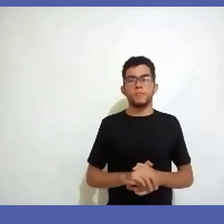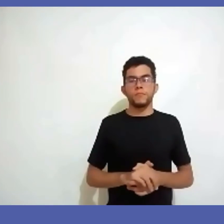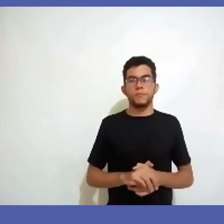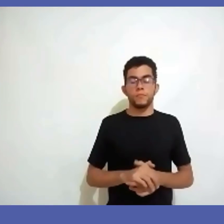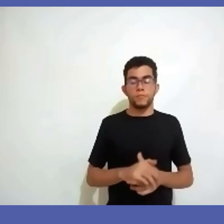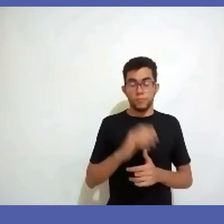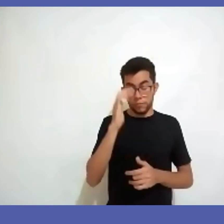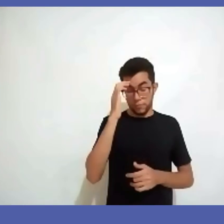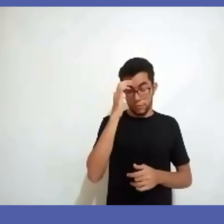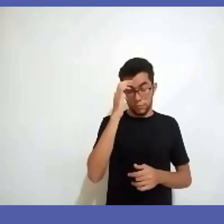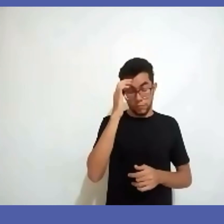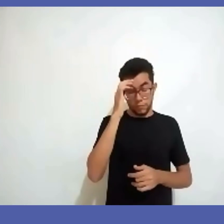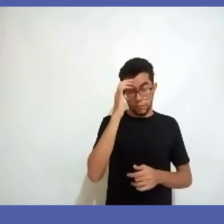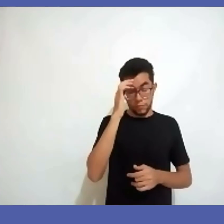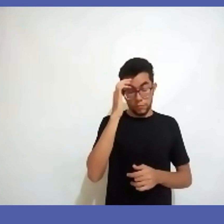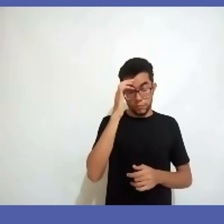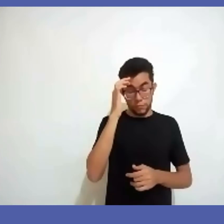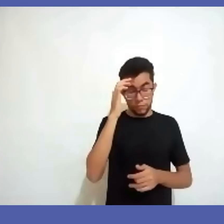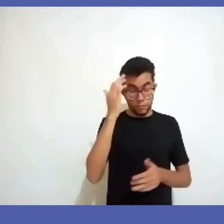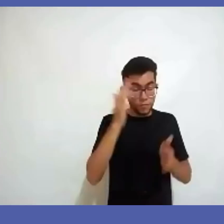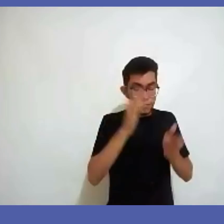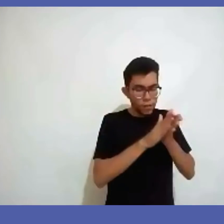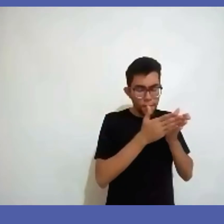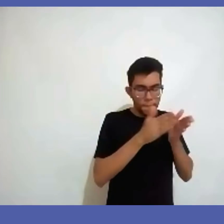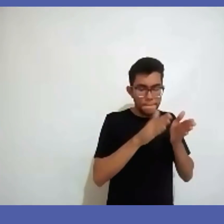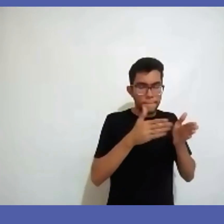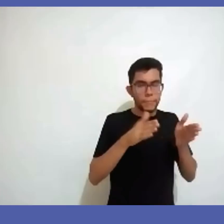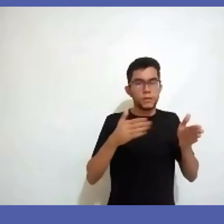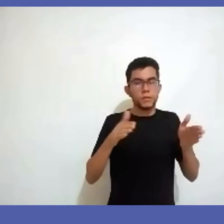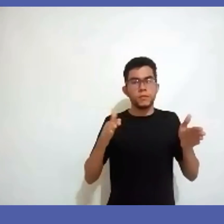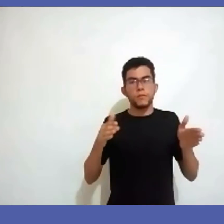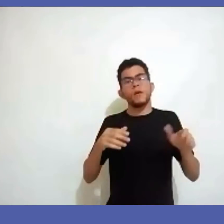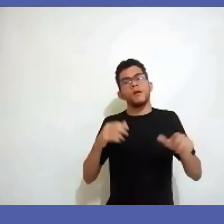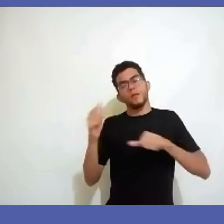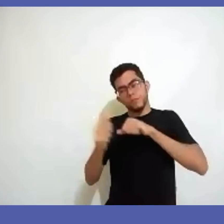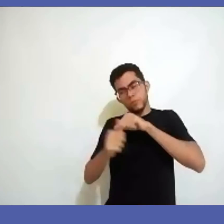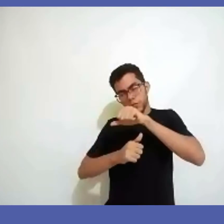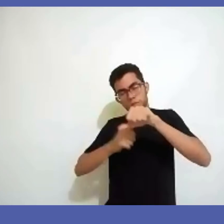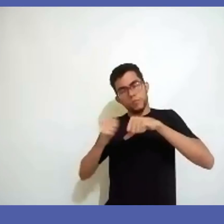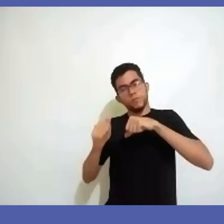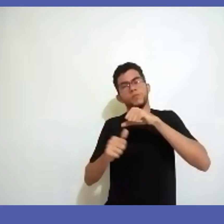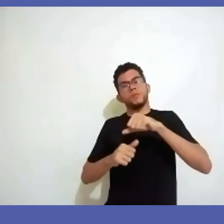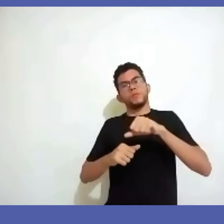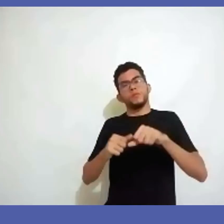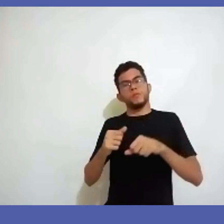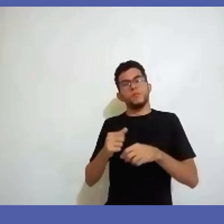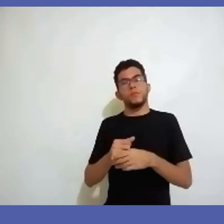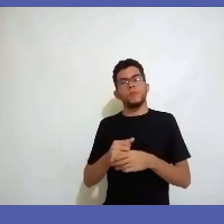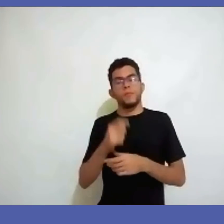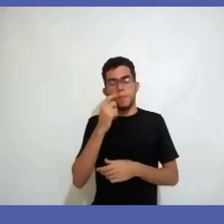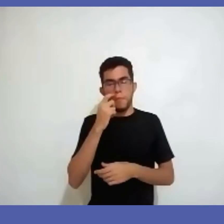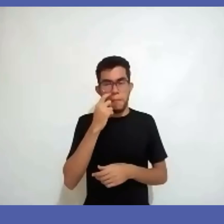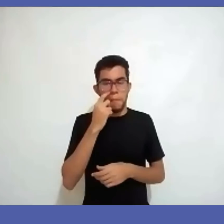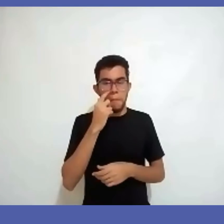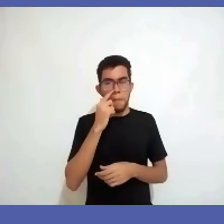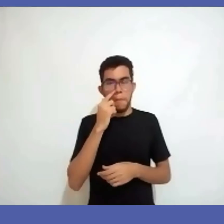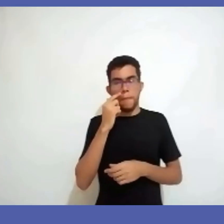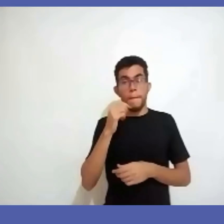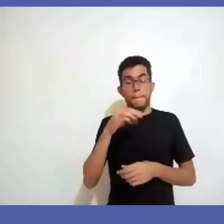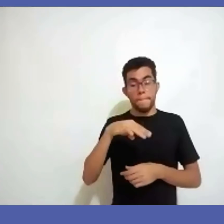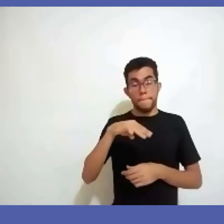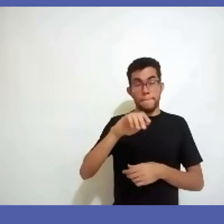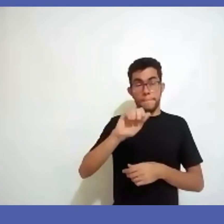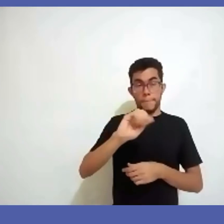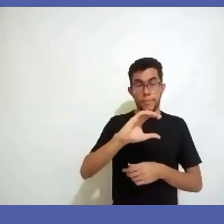né, ali profanando o templo, e os macabeus venceram a ele, purificaram o templo, tá? Mas